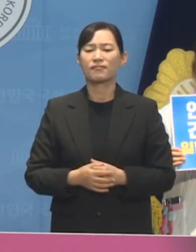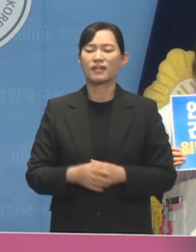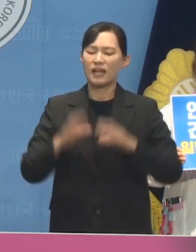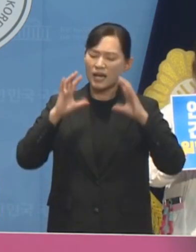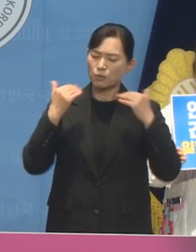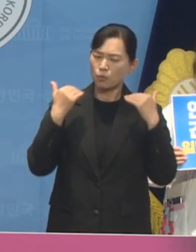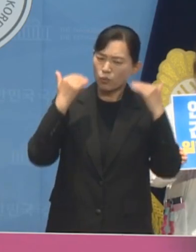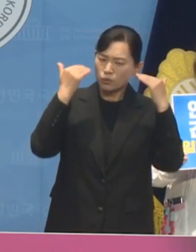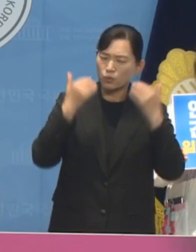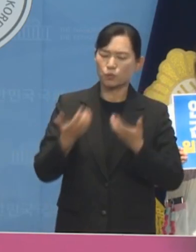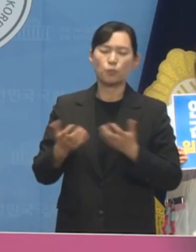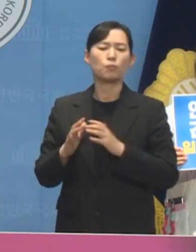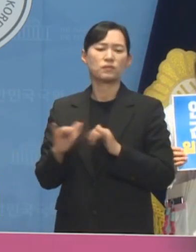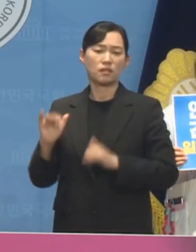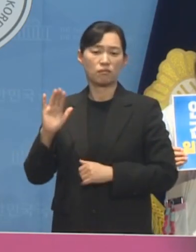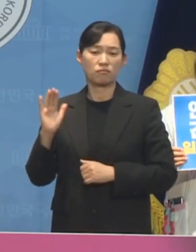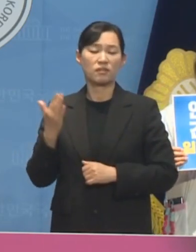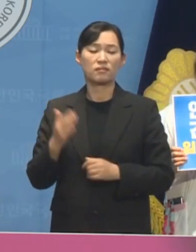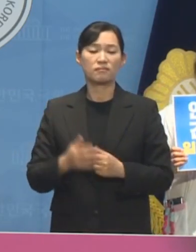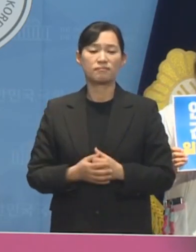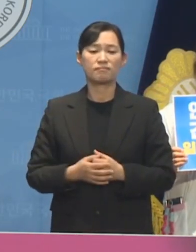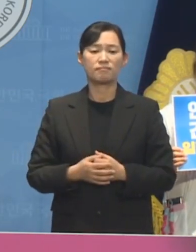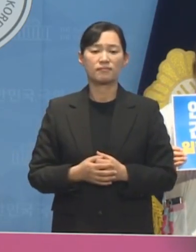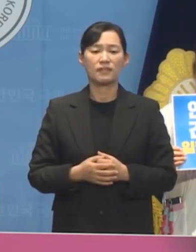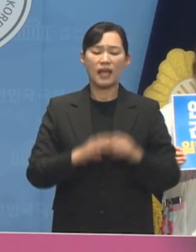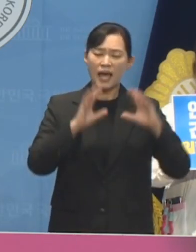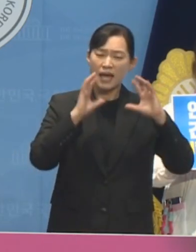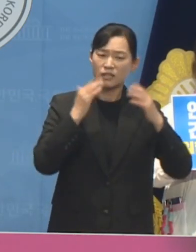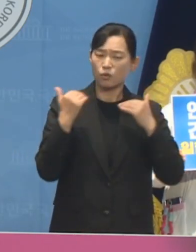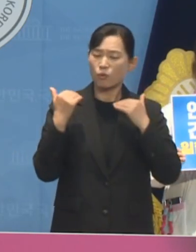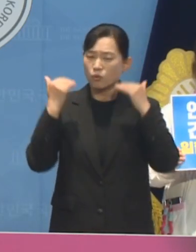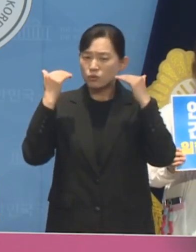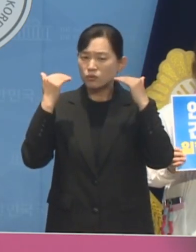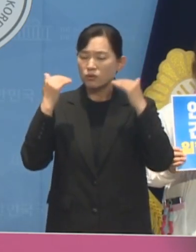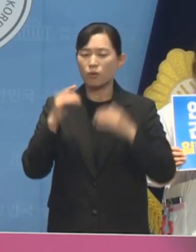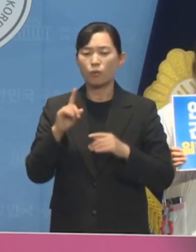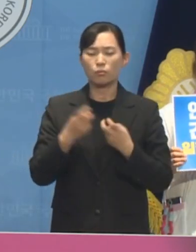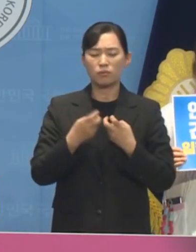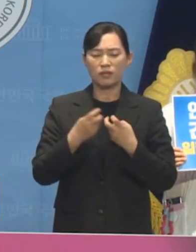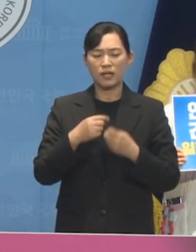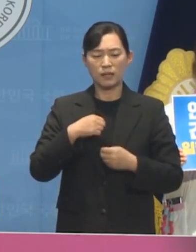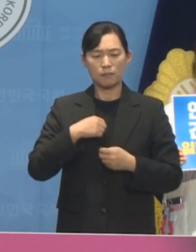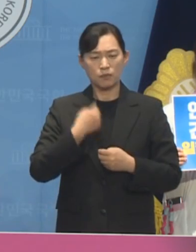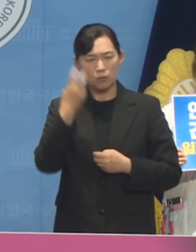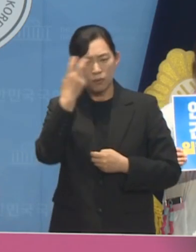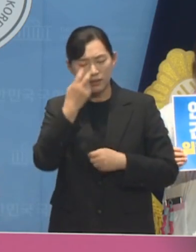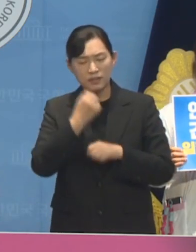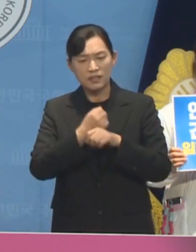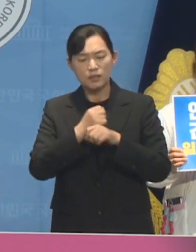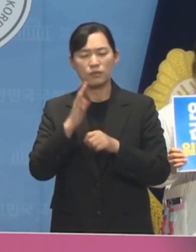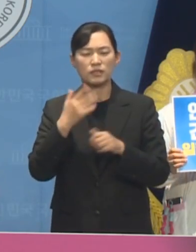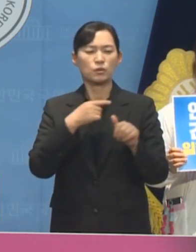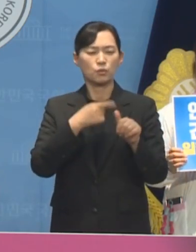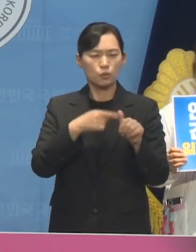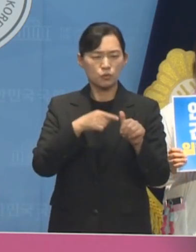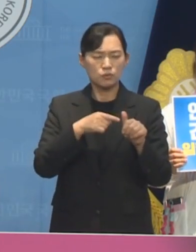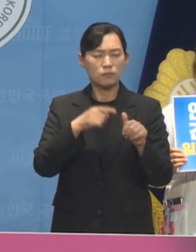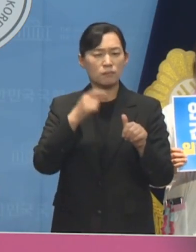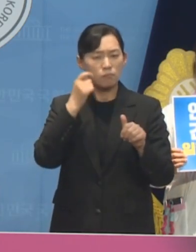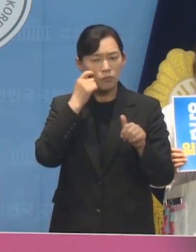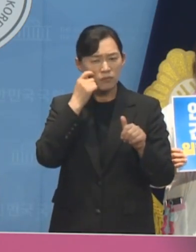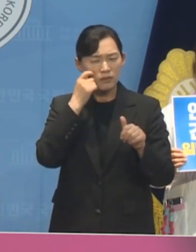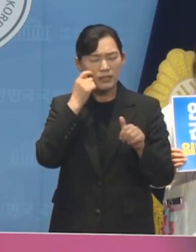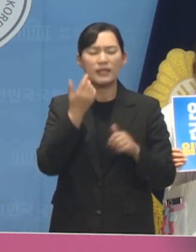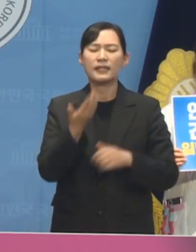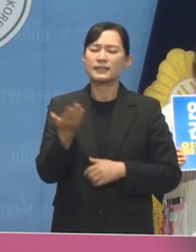아이들도 커서 노동자가 될 것입니다. 아이들이 커서 어떻게 자기 권리를 지켜야 하는지 교육하지는 못할